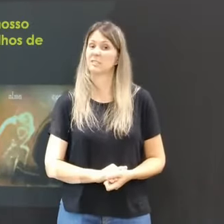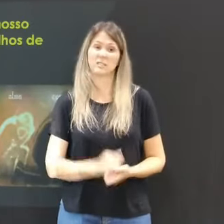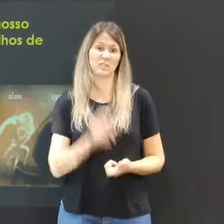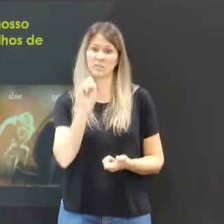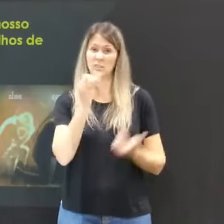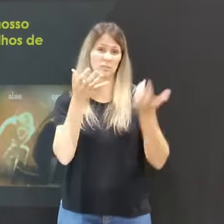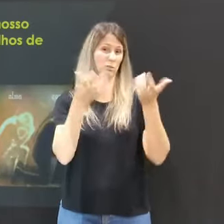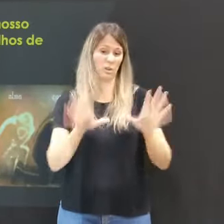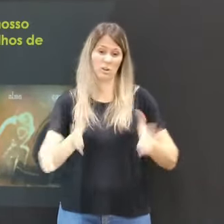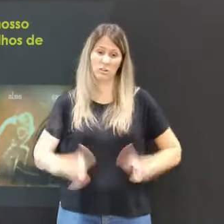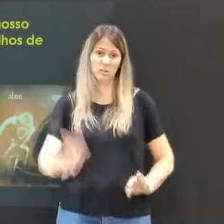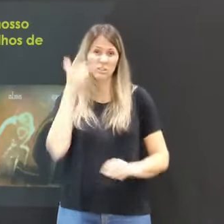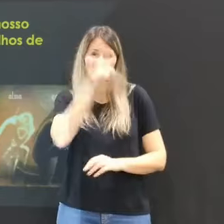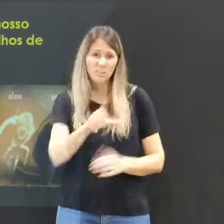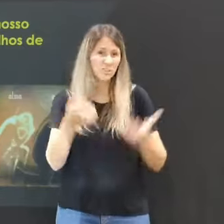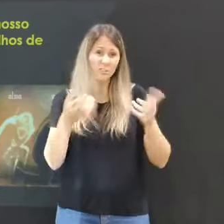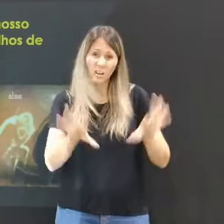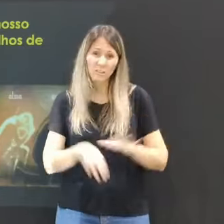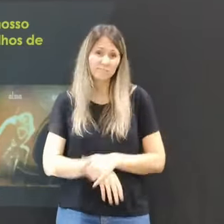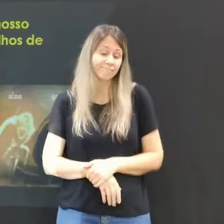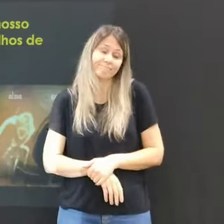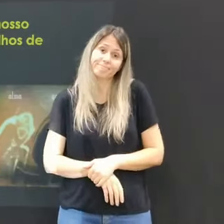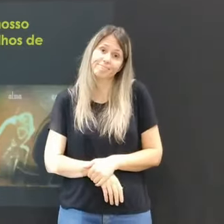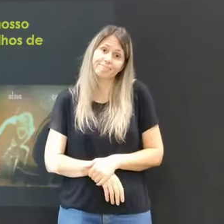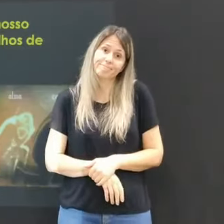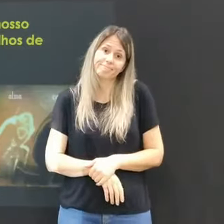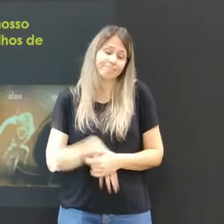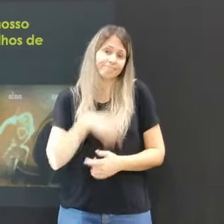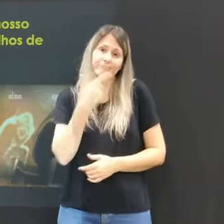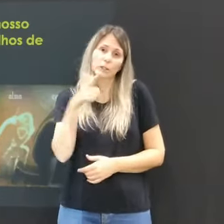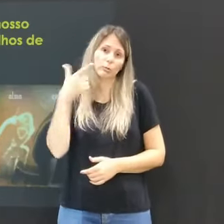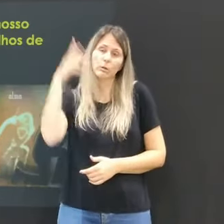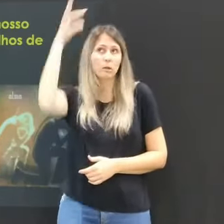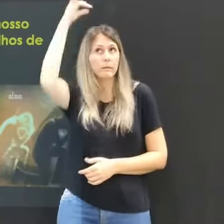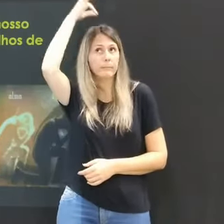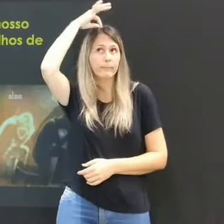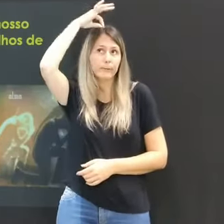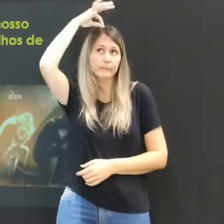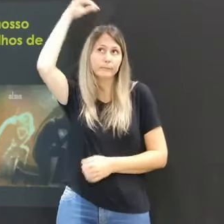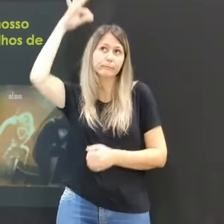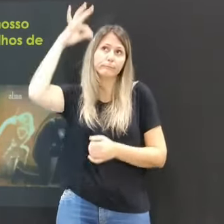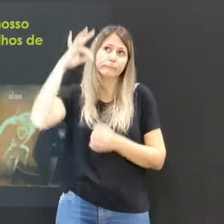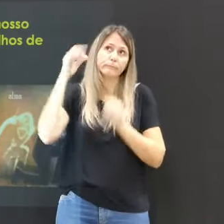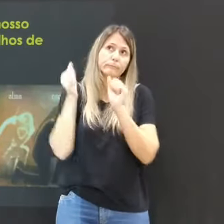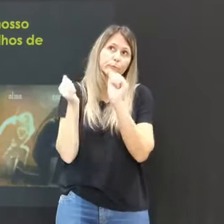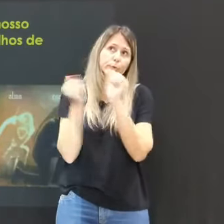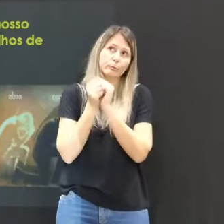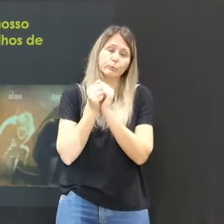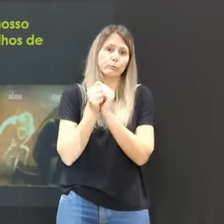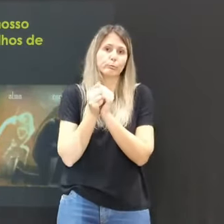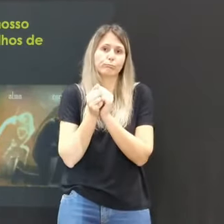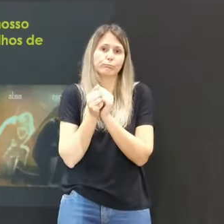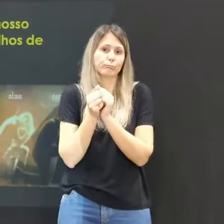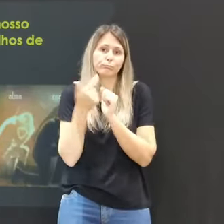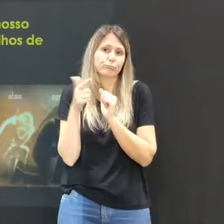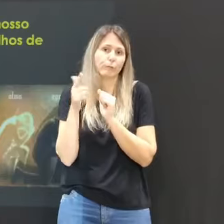novo. Se você não quiser mudar de vida, nascer de novo, você não vai ter o Espírito Santo te guiando, te aconselhando. Não